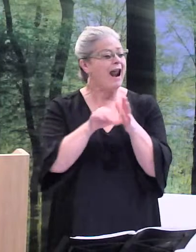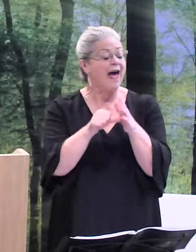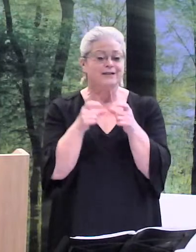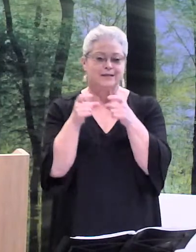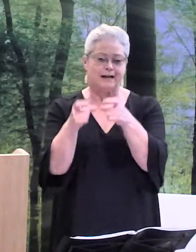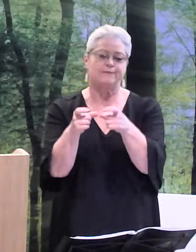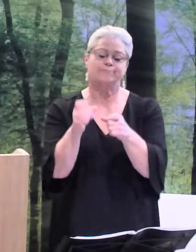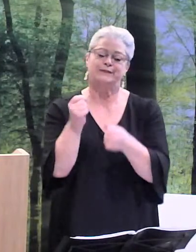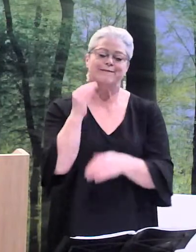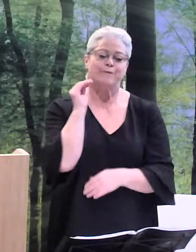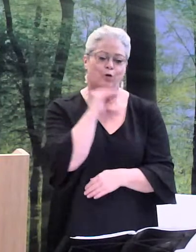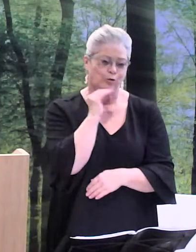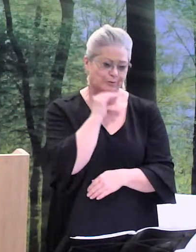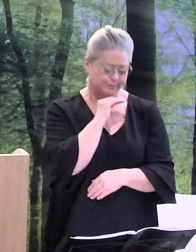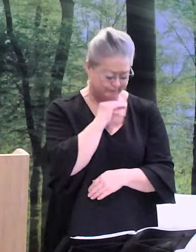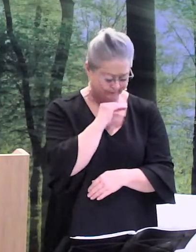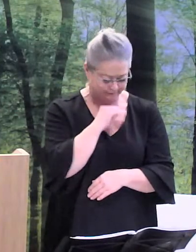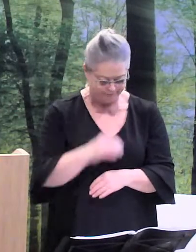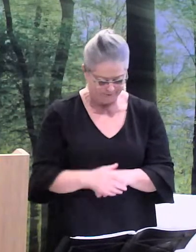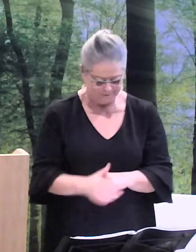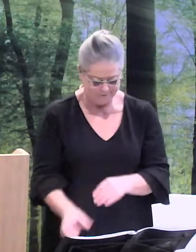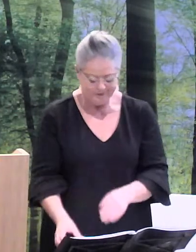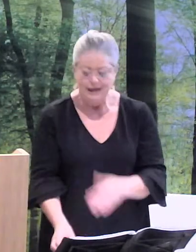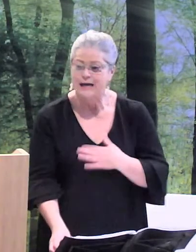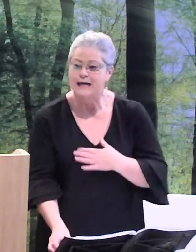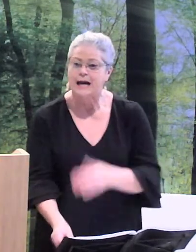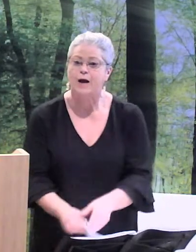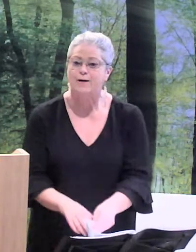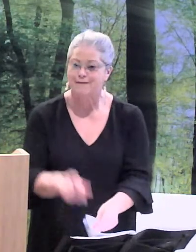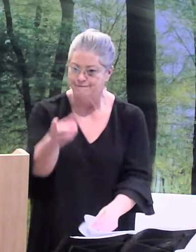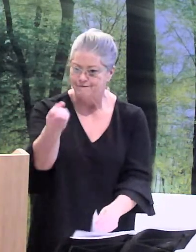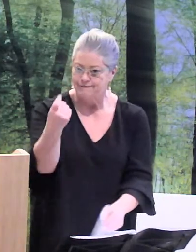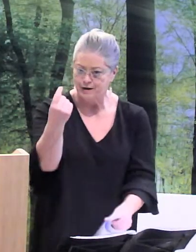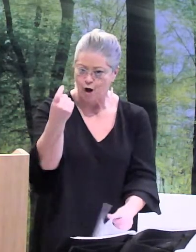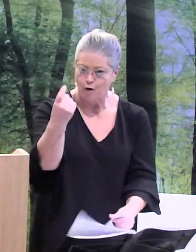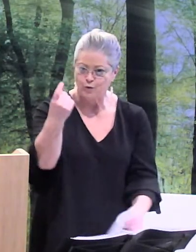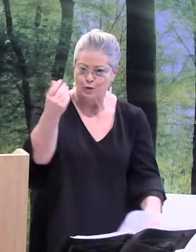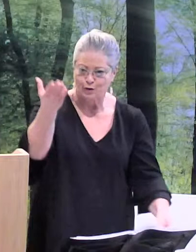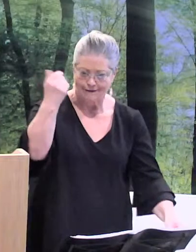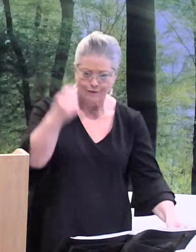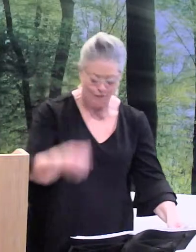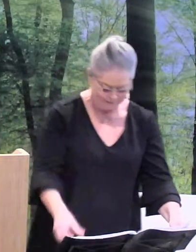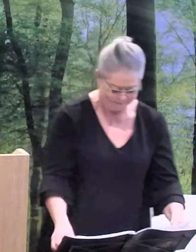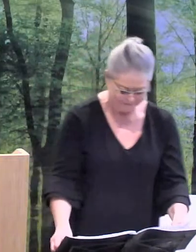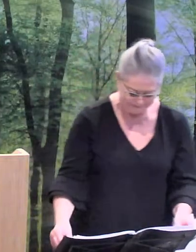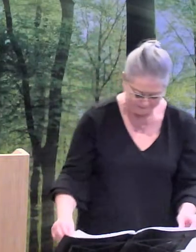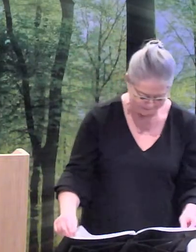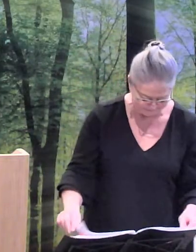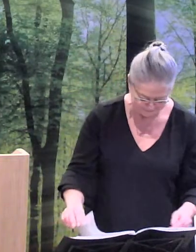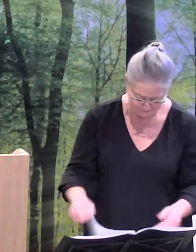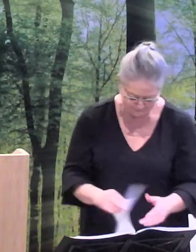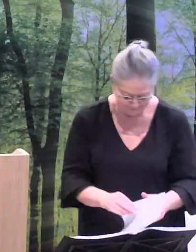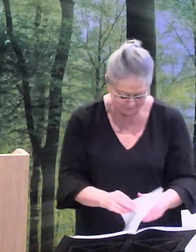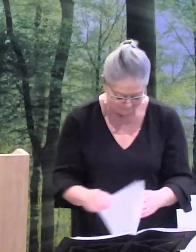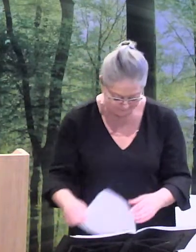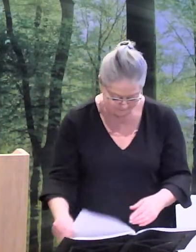kwam veel te vroeg. En graag nodig aan u de vriend van Henri uit naar voren om zijn tekst te komen lezen.